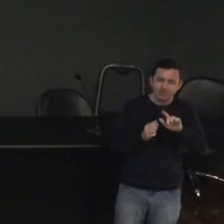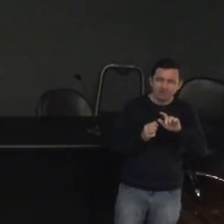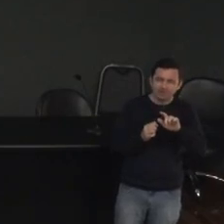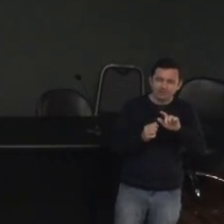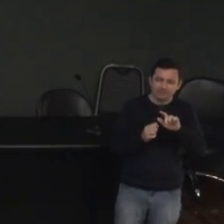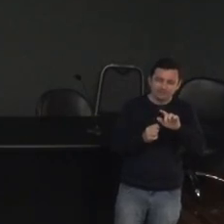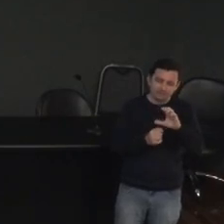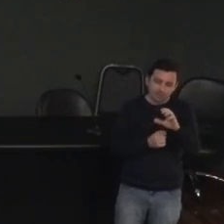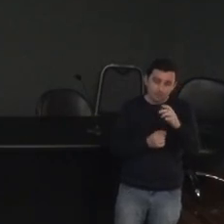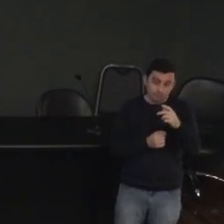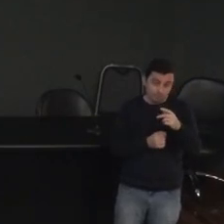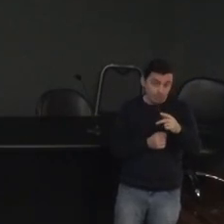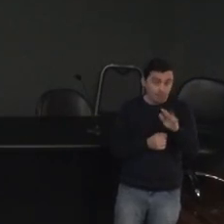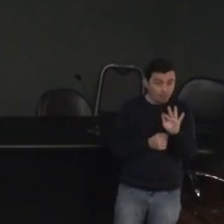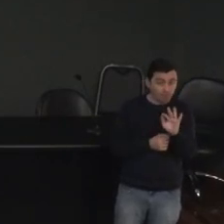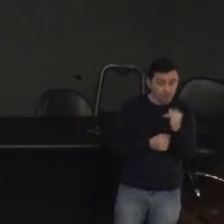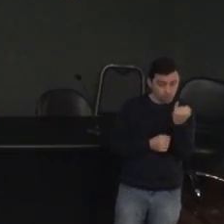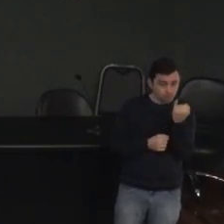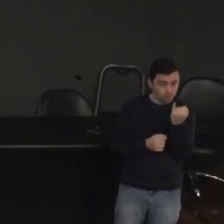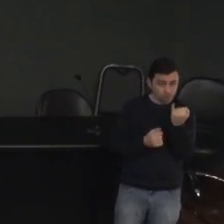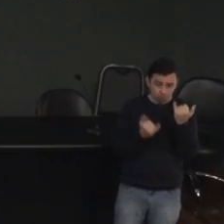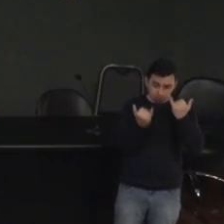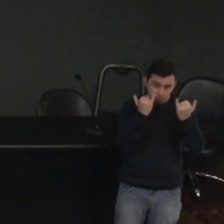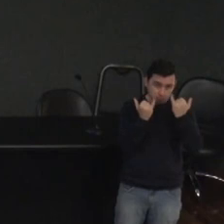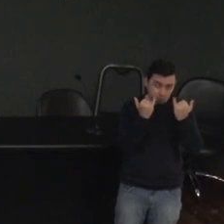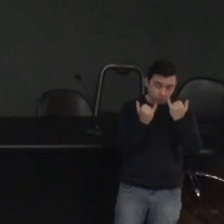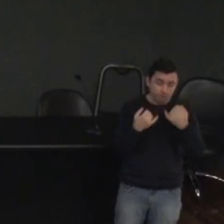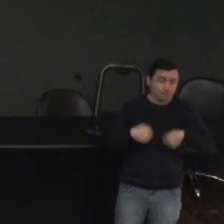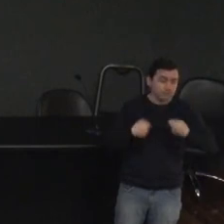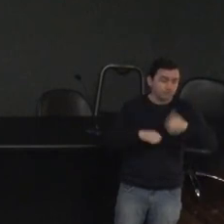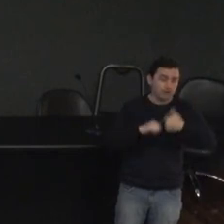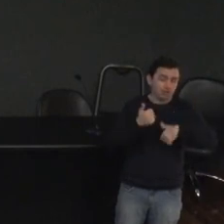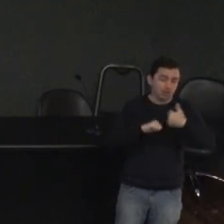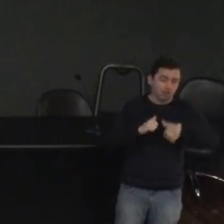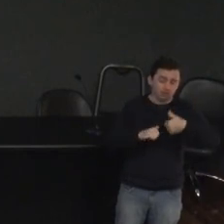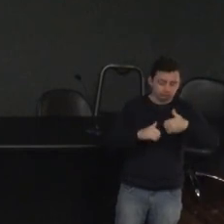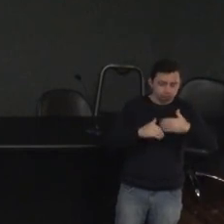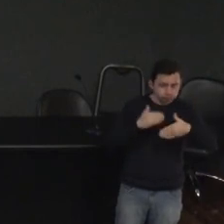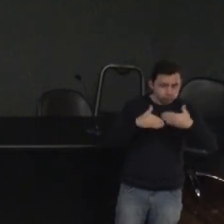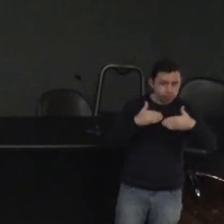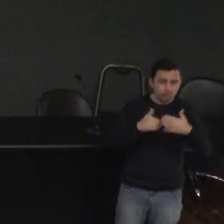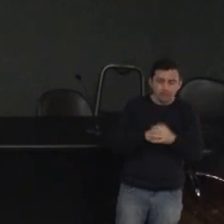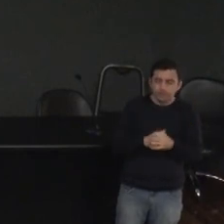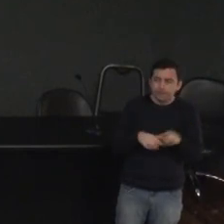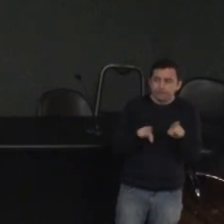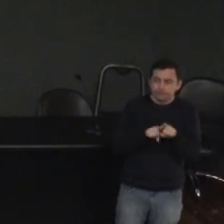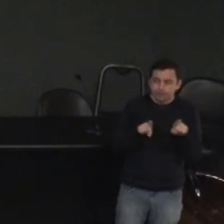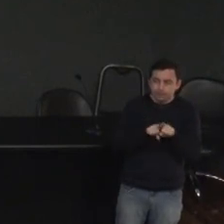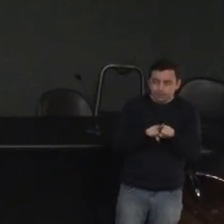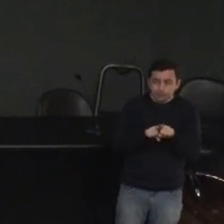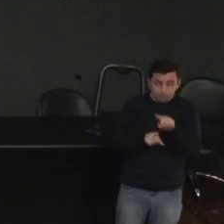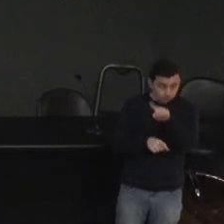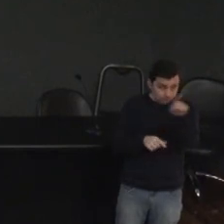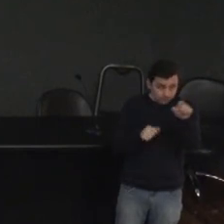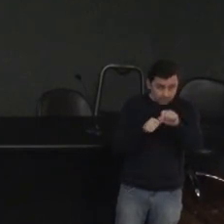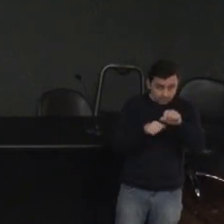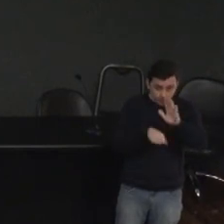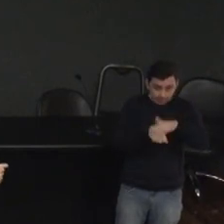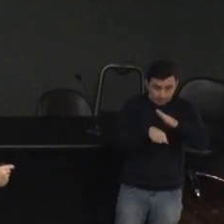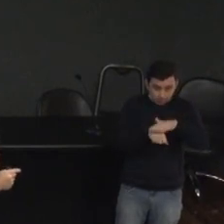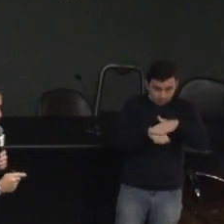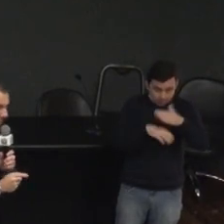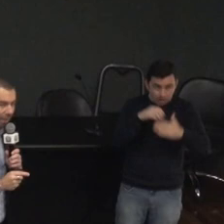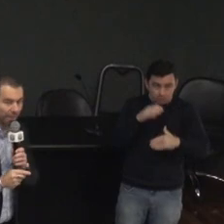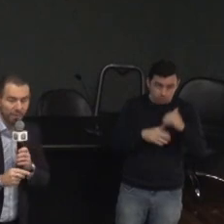é um dado é um processo importante então você tem que avaliar esse processo aqui é bem importante Quando vocês forem fazer esse trabalho na